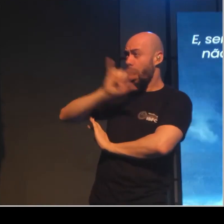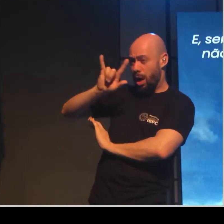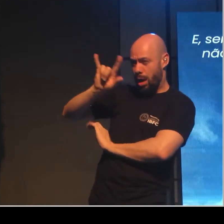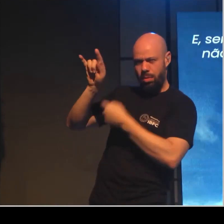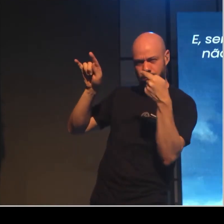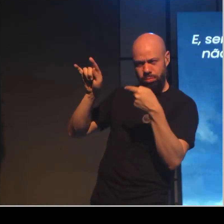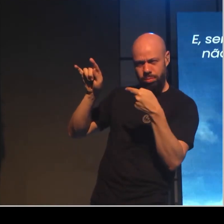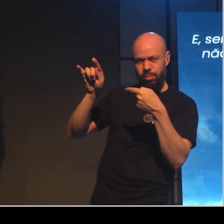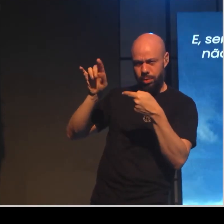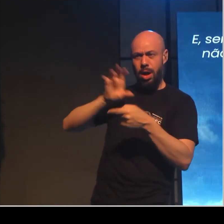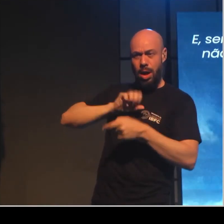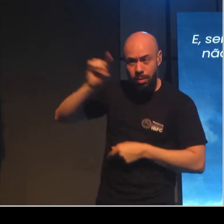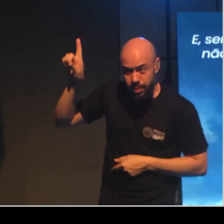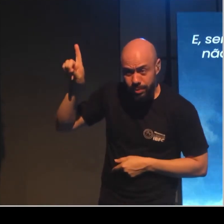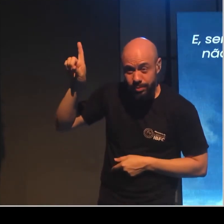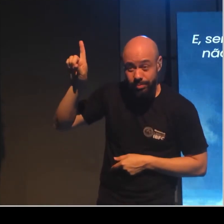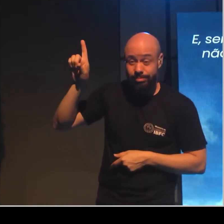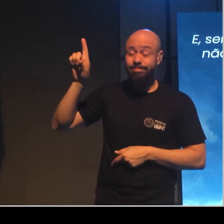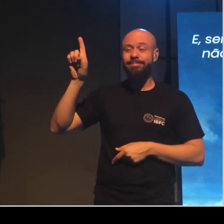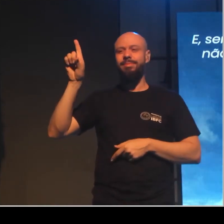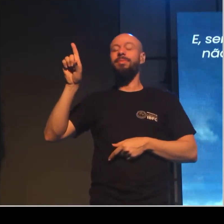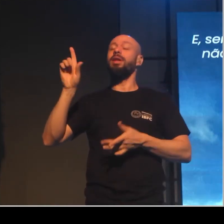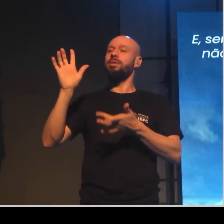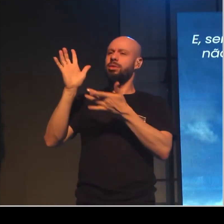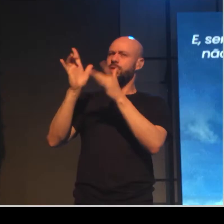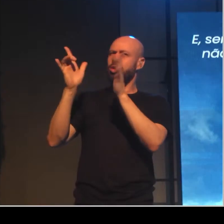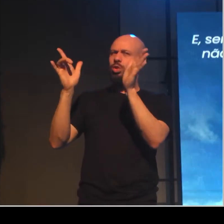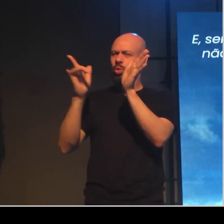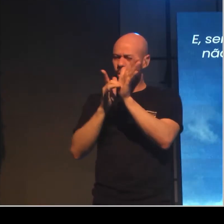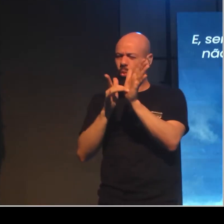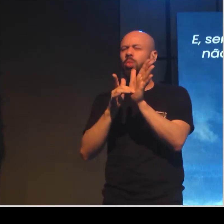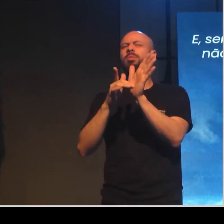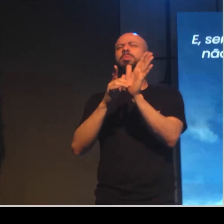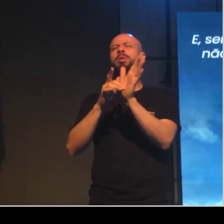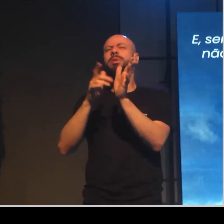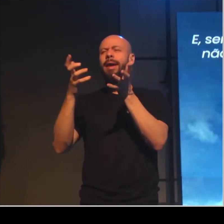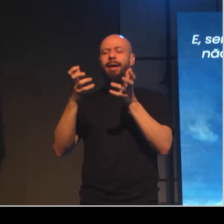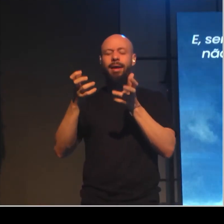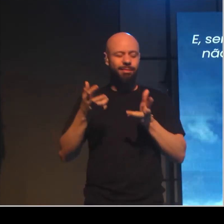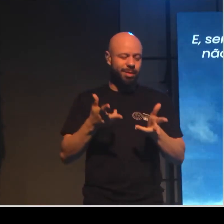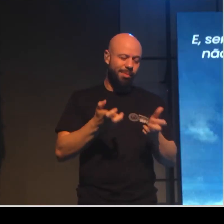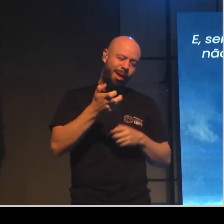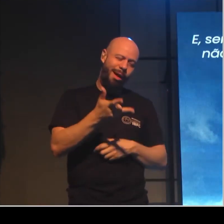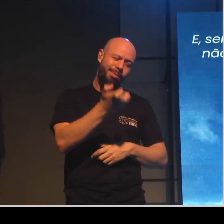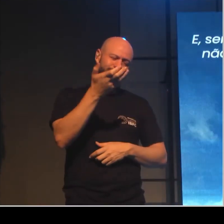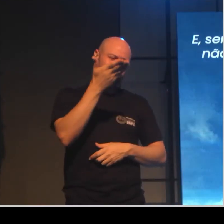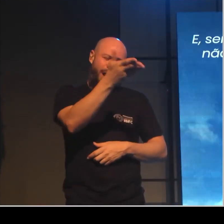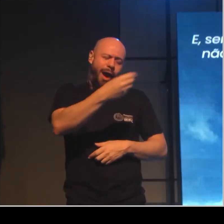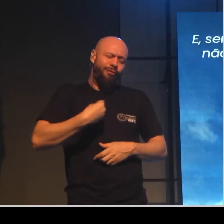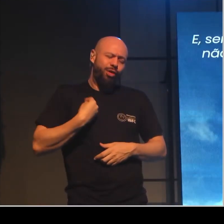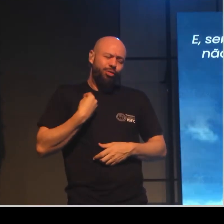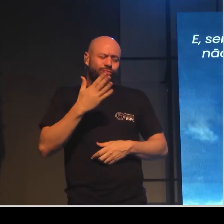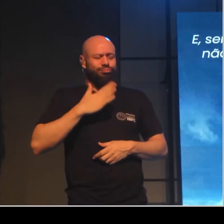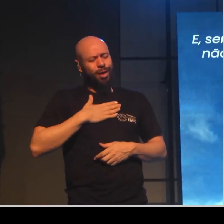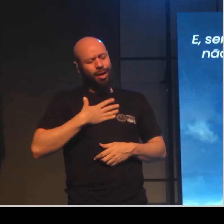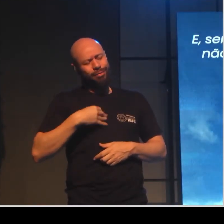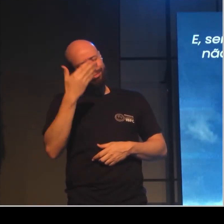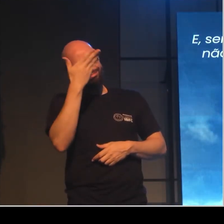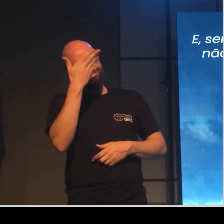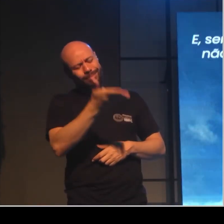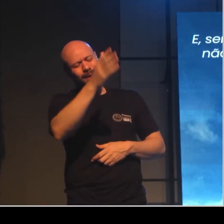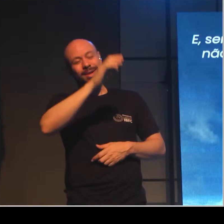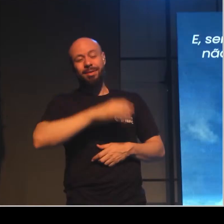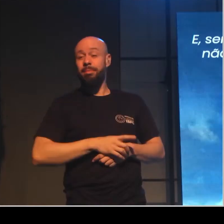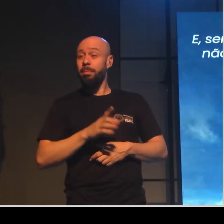sua confiança, Ele não terá a sua atenção, Ele não terá a sua vida, a menos que você entregue.